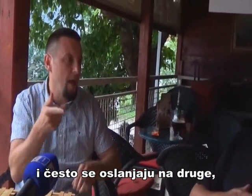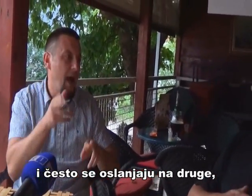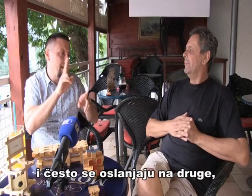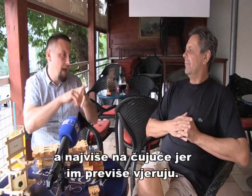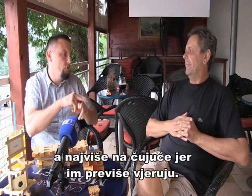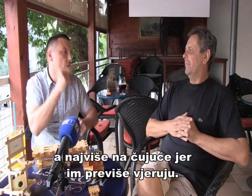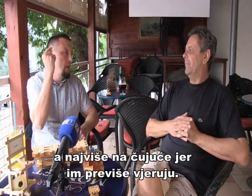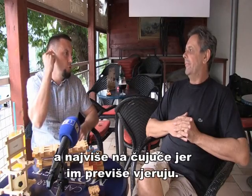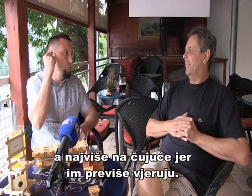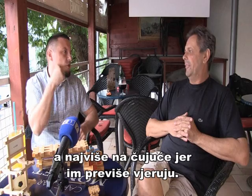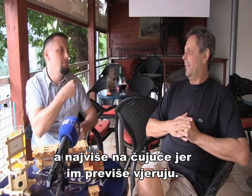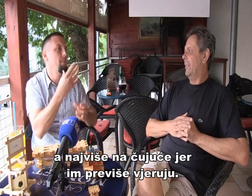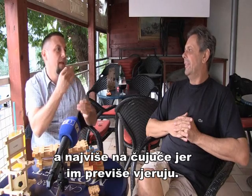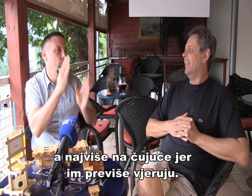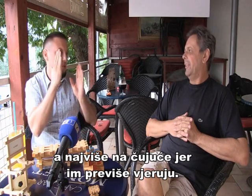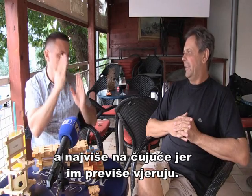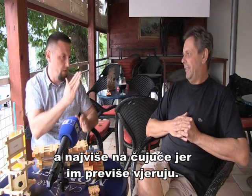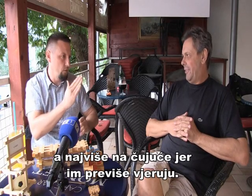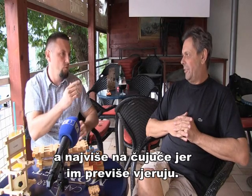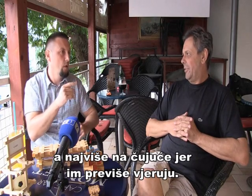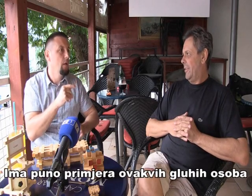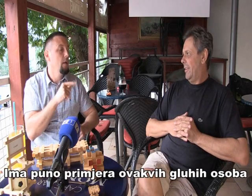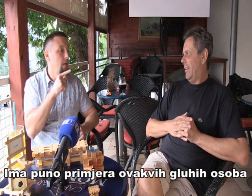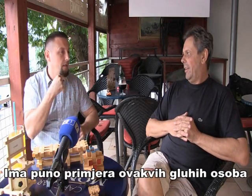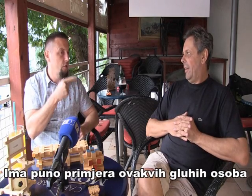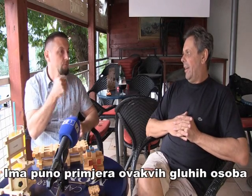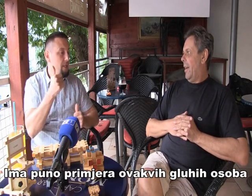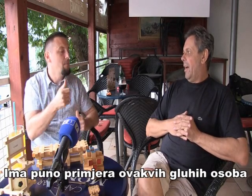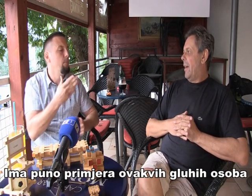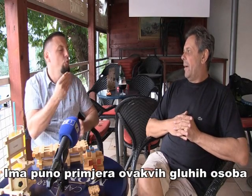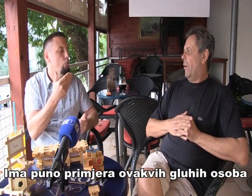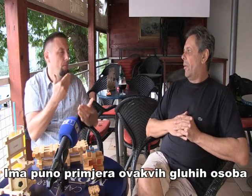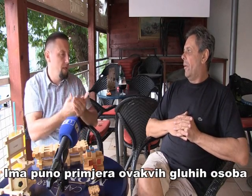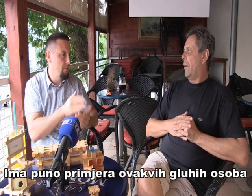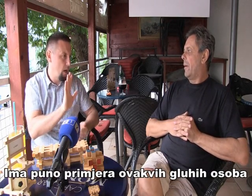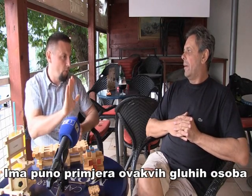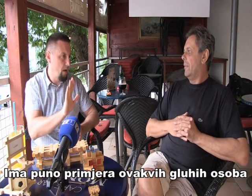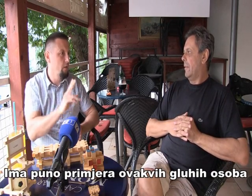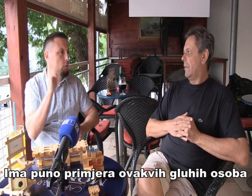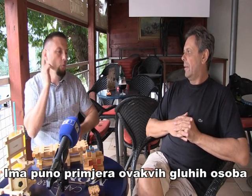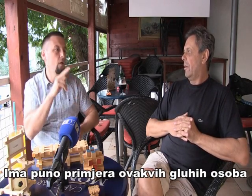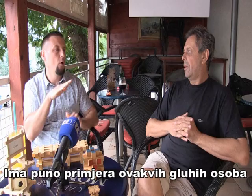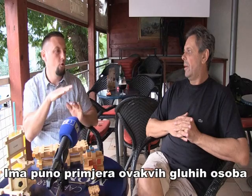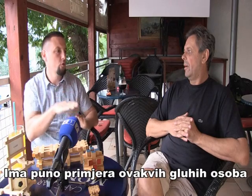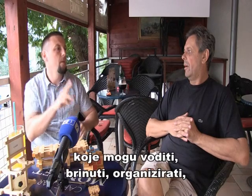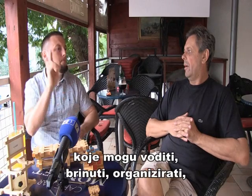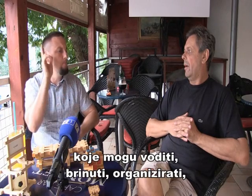a najviše, najčuviše njim previše, vjeruju. Kažem, ima puno primjera ovakve gluhe osobe,